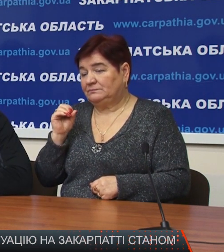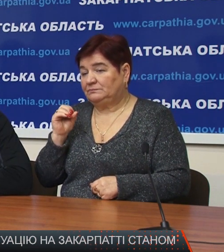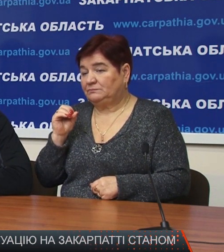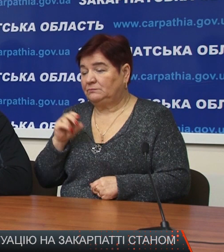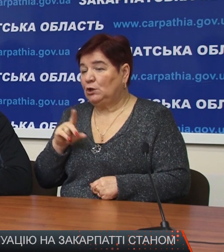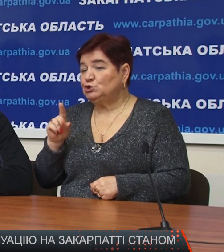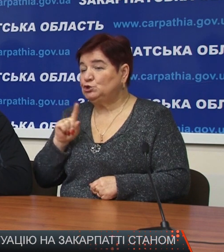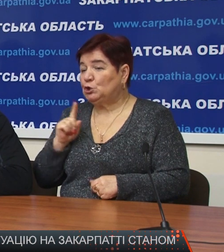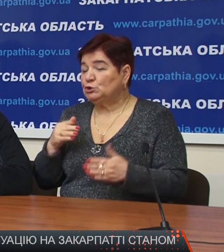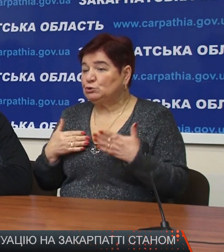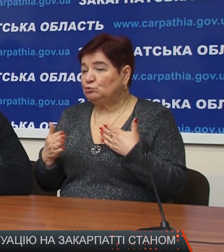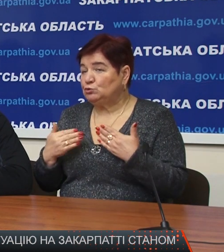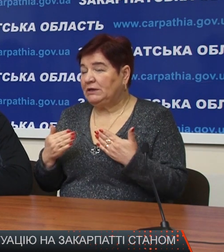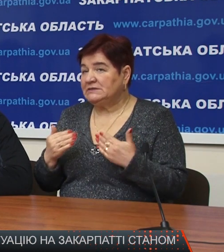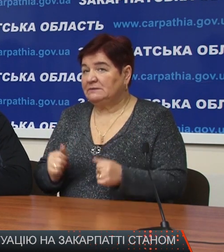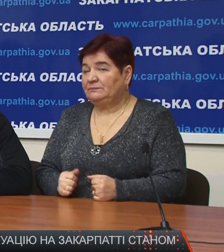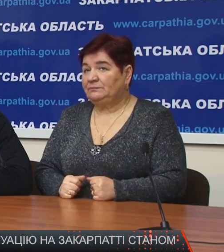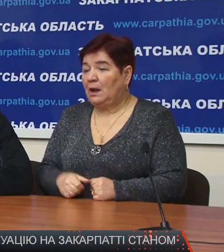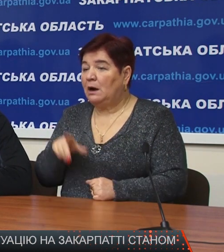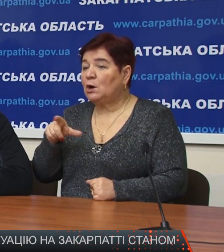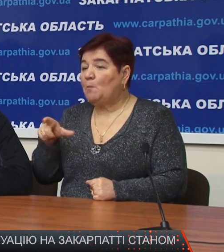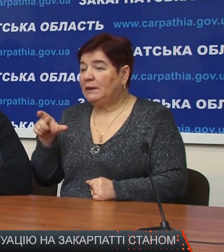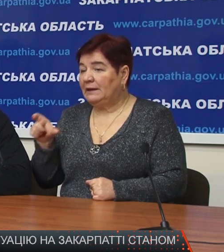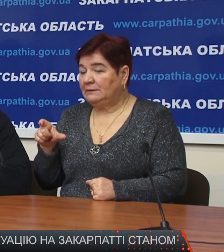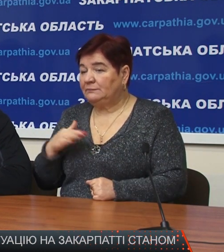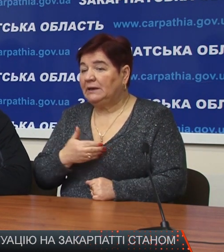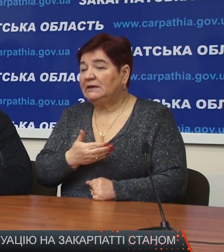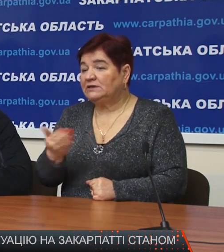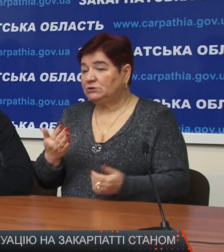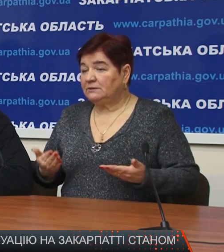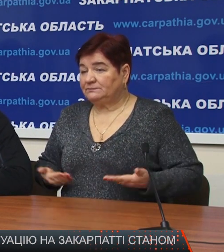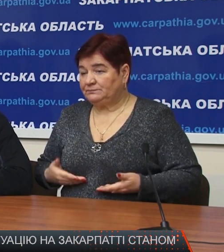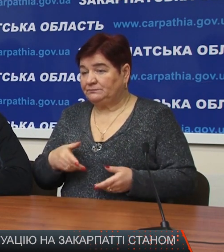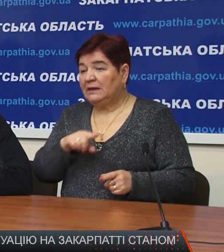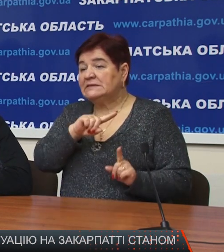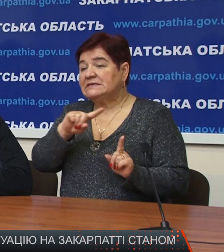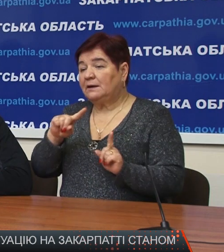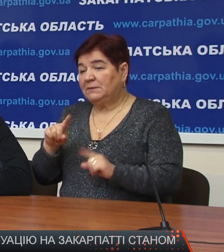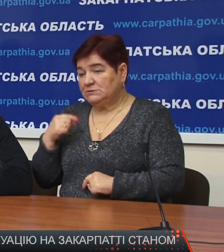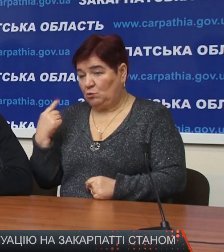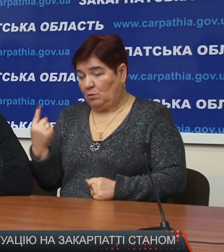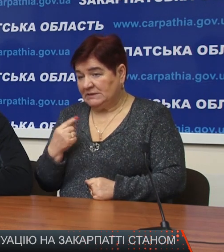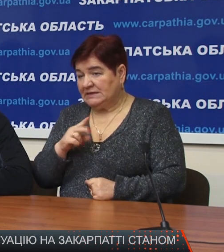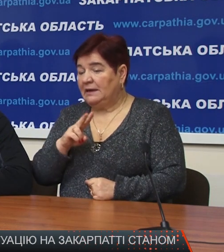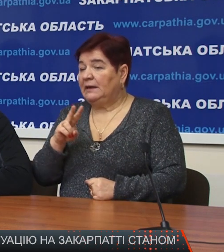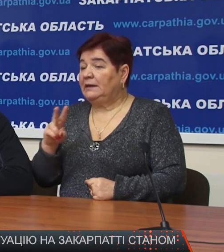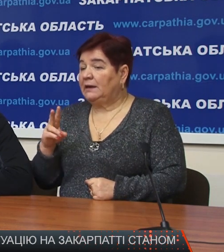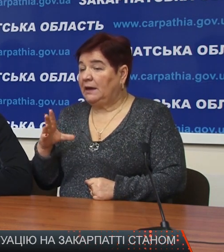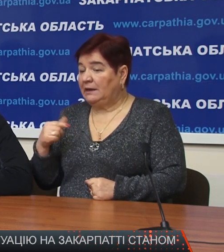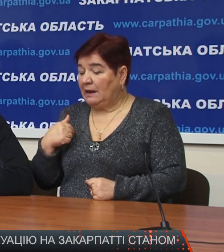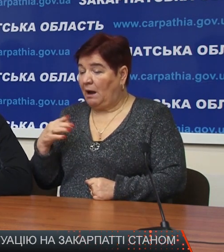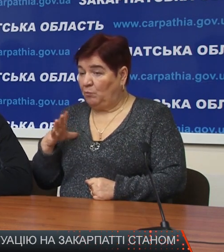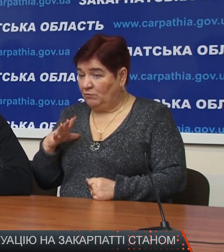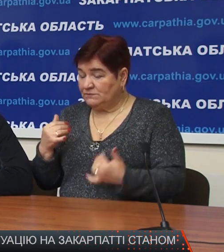Що стосується громадян наших мешканців Закарпатської області, яких я був сьогодні на митному